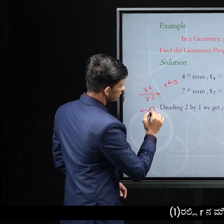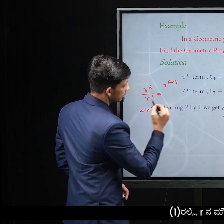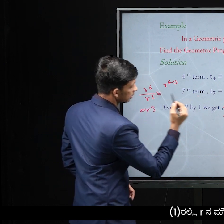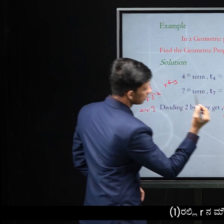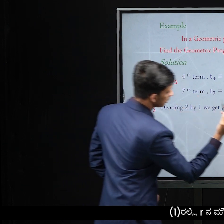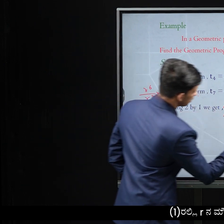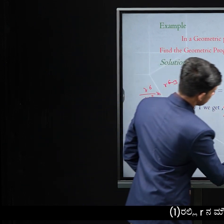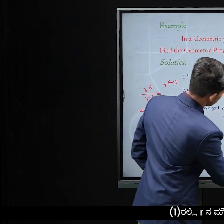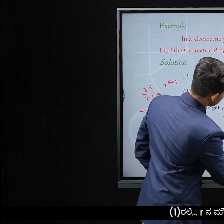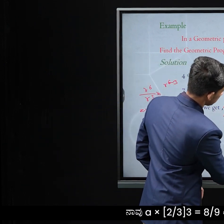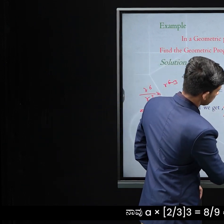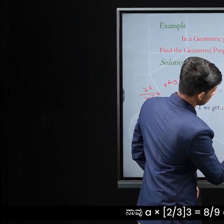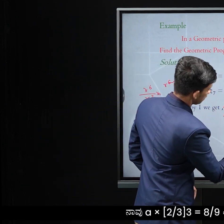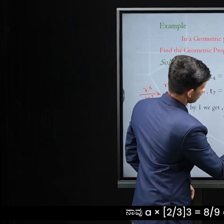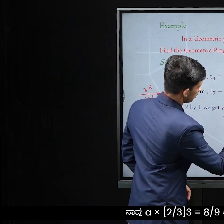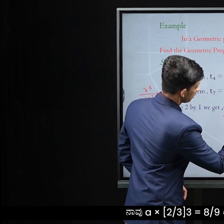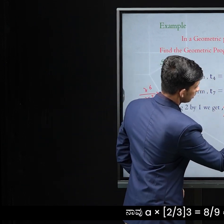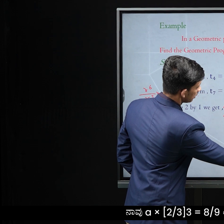rನ ಮೌಲ್ಯವನ್ನು ಬದಲಿಸಿ ನಾವು a ಇಂಟು